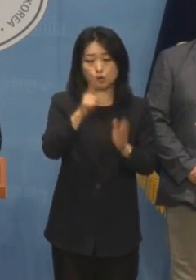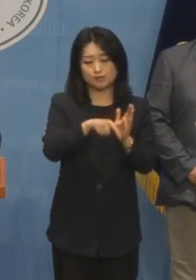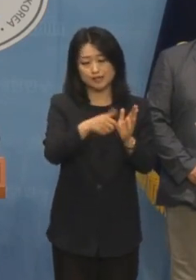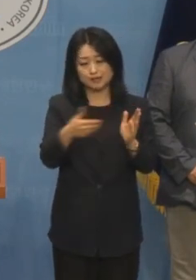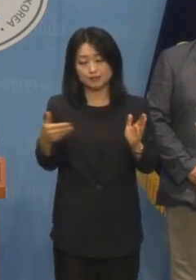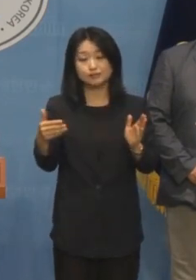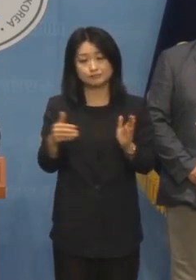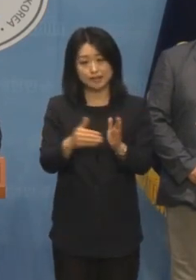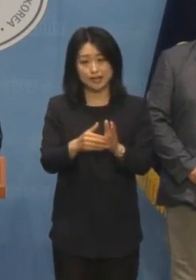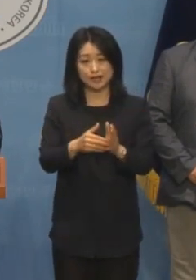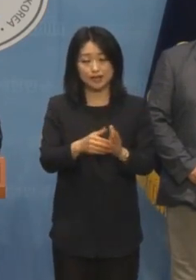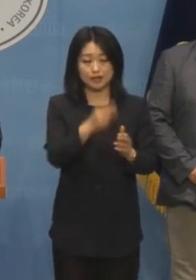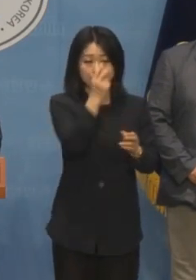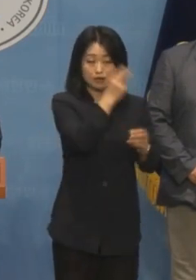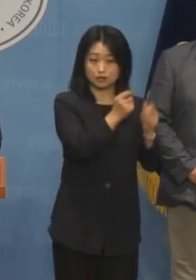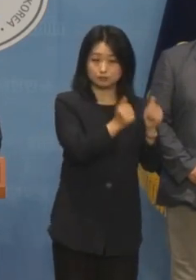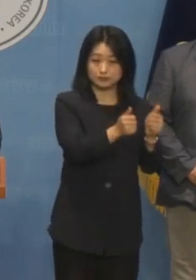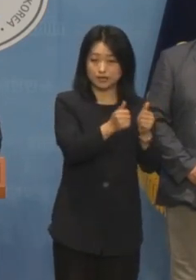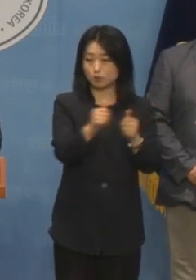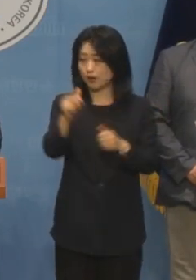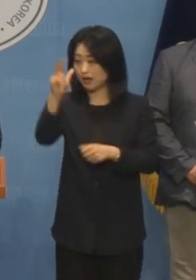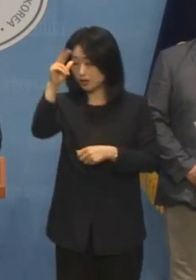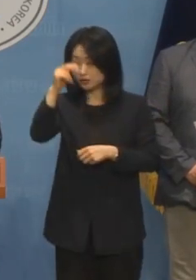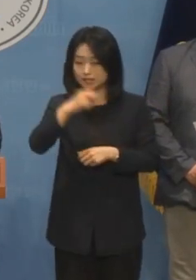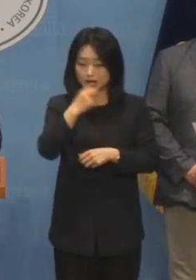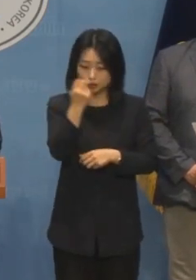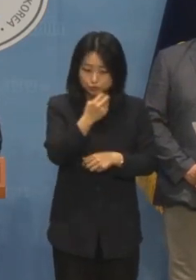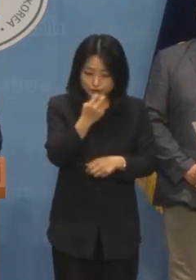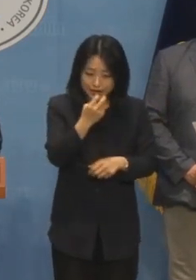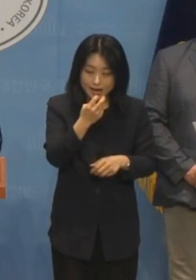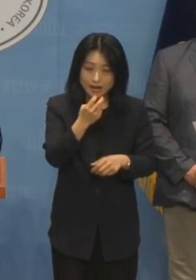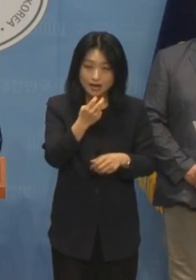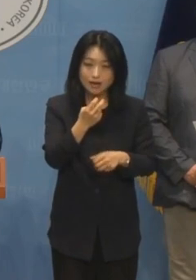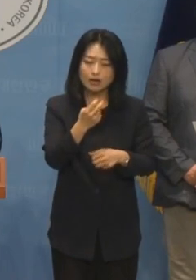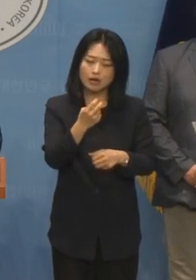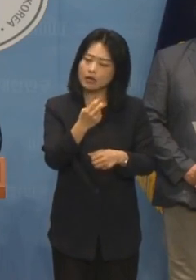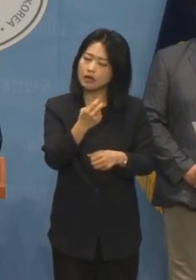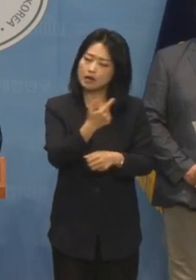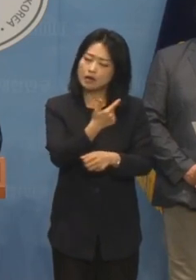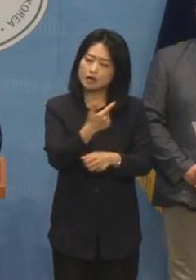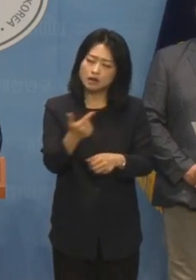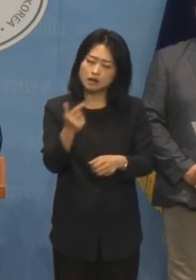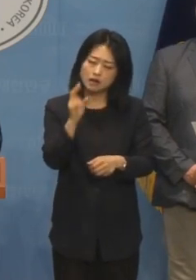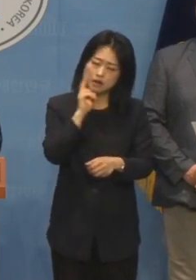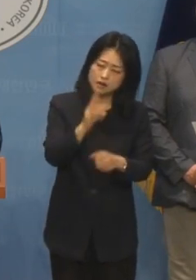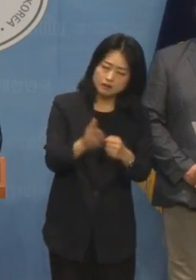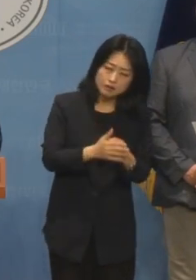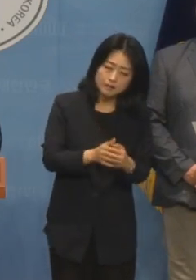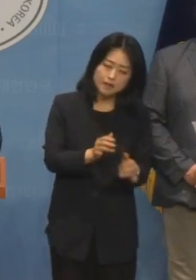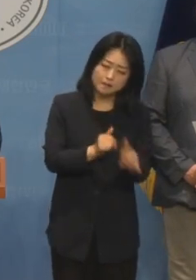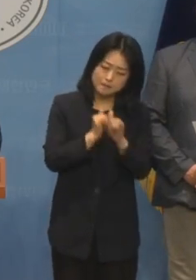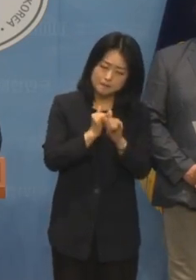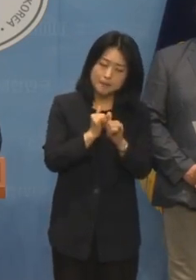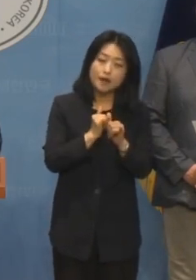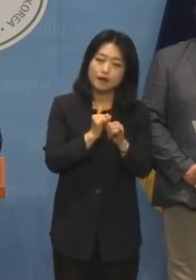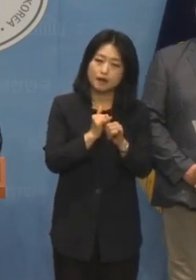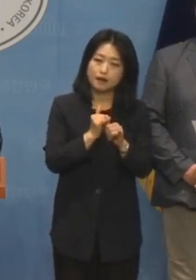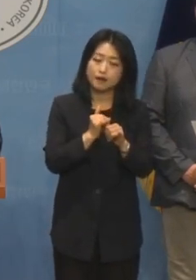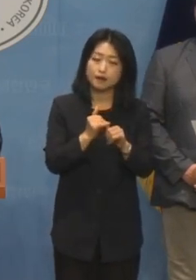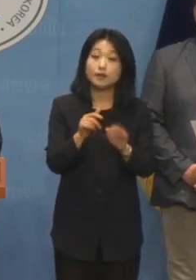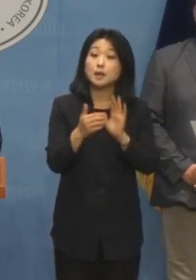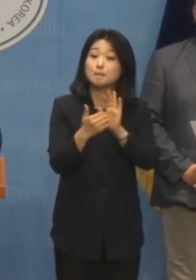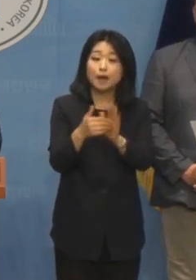지났지만 검경의 수사 과정에서 소중한 생명이 극단적 선택을 방지하기 위한 제도 마련